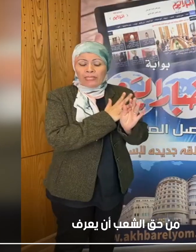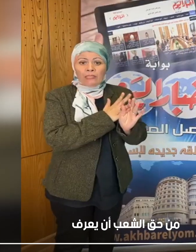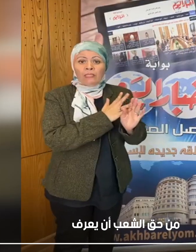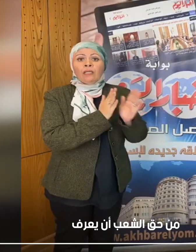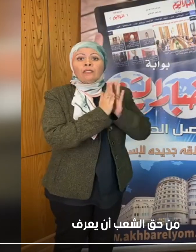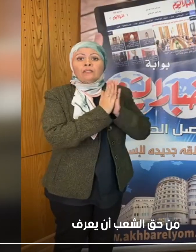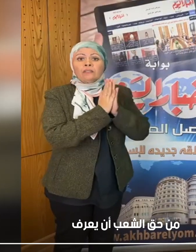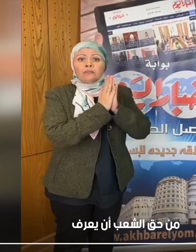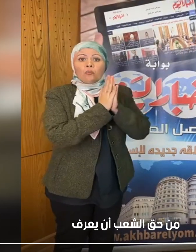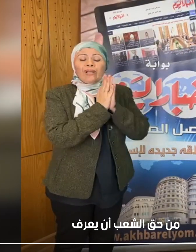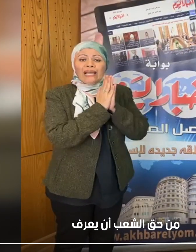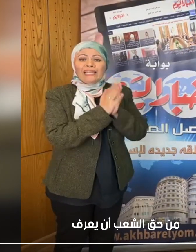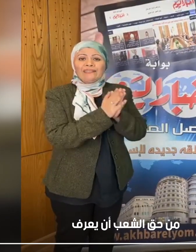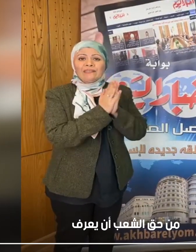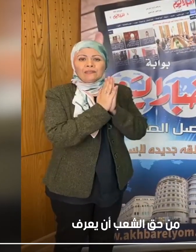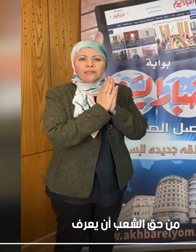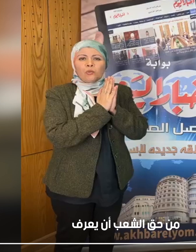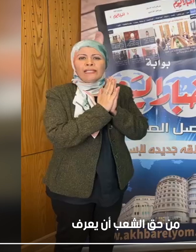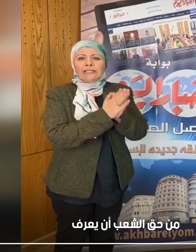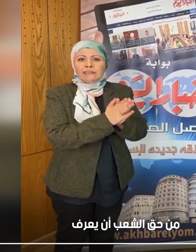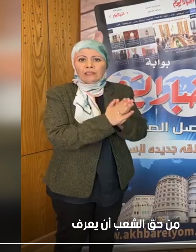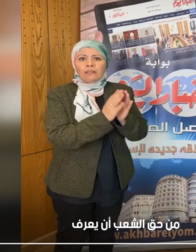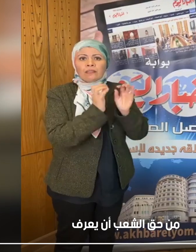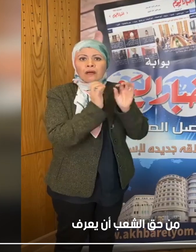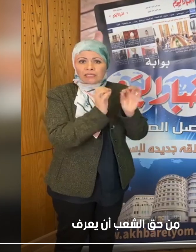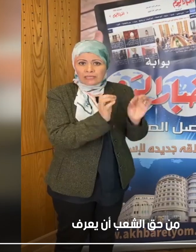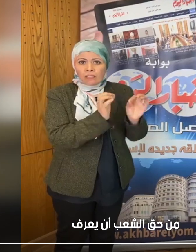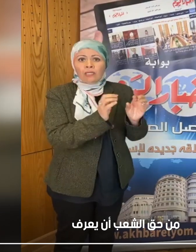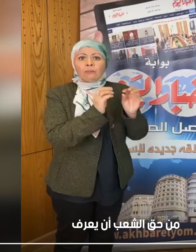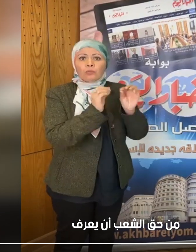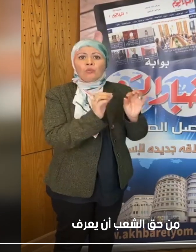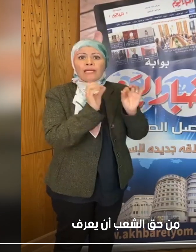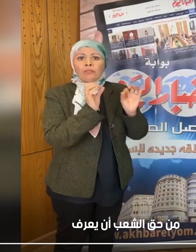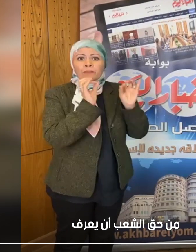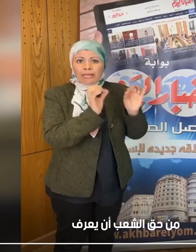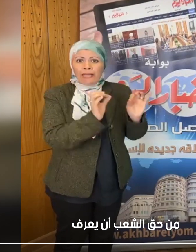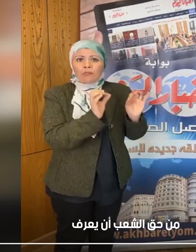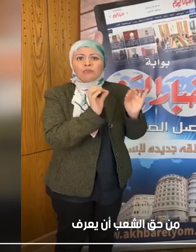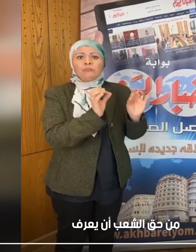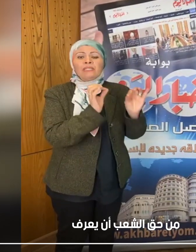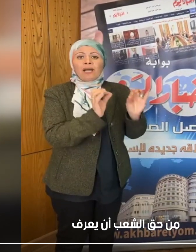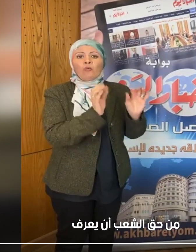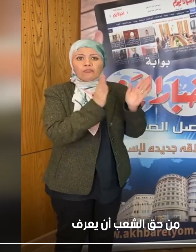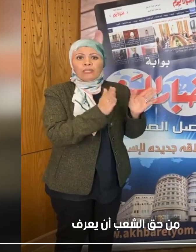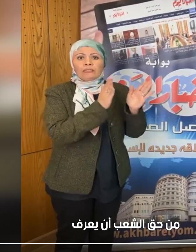الاجتماعي، وحالات قليلة جدا خاصة بتكون أولى بالرعاية، ودي بتبقى وفقا